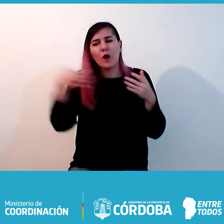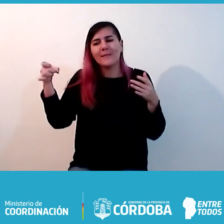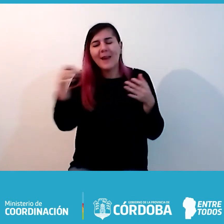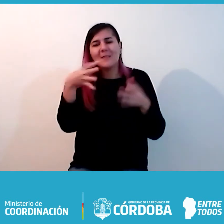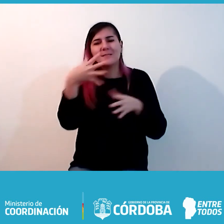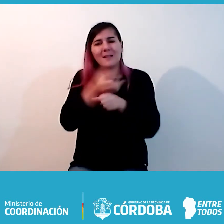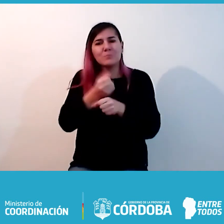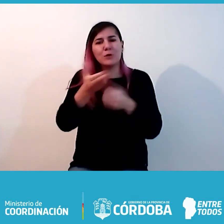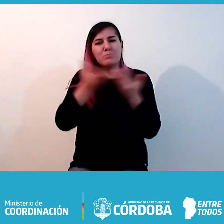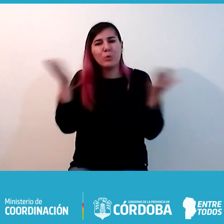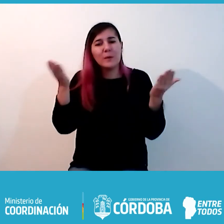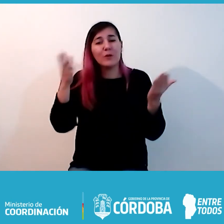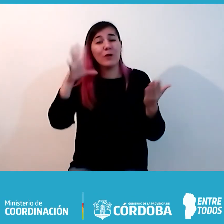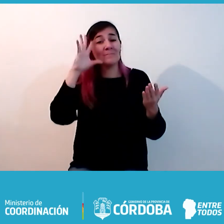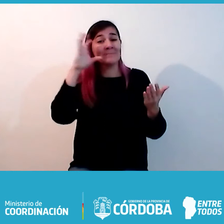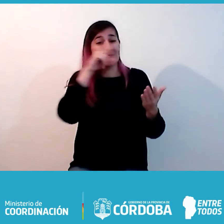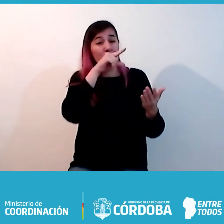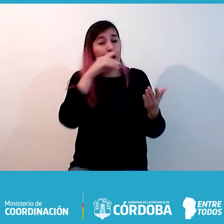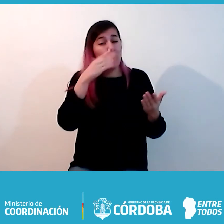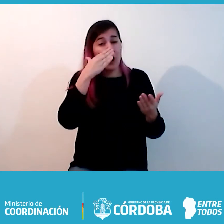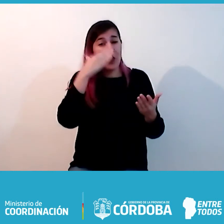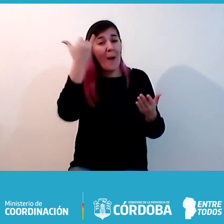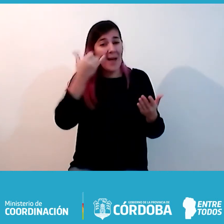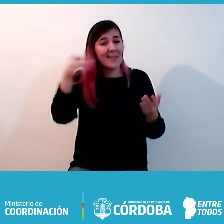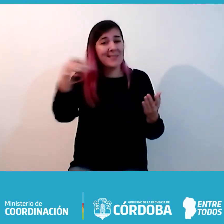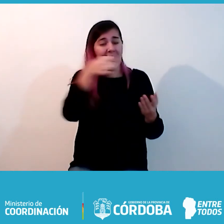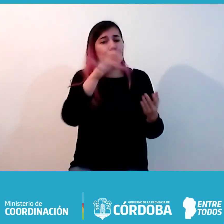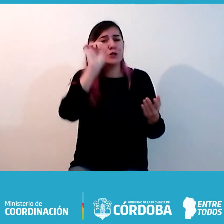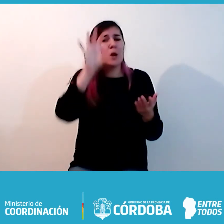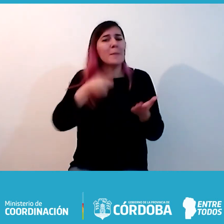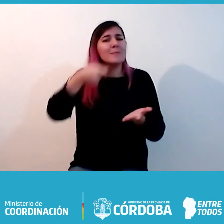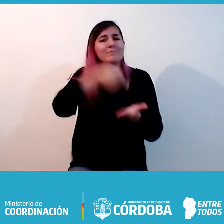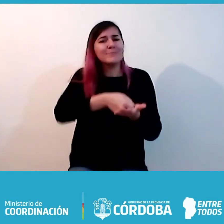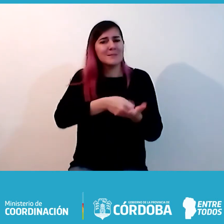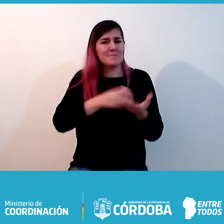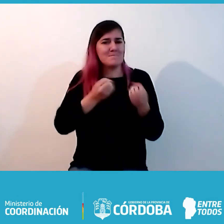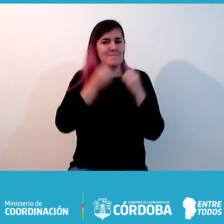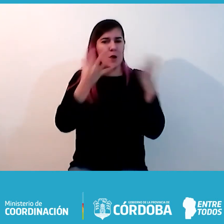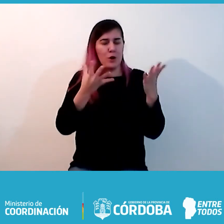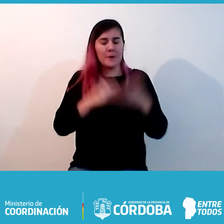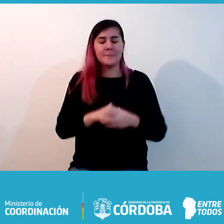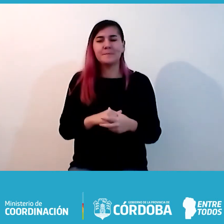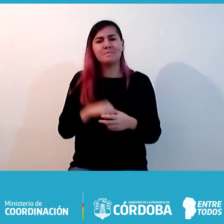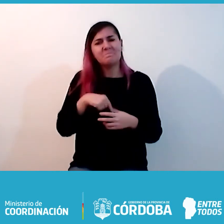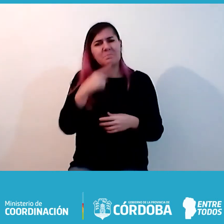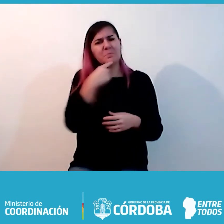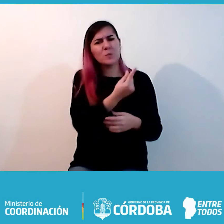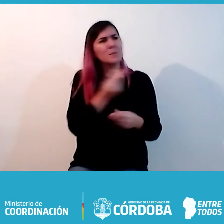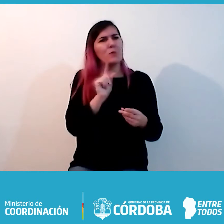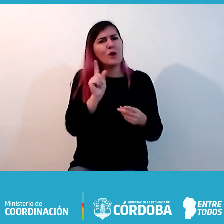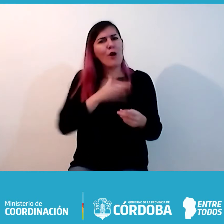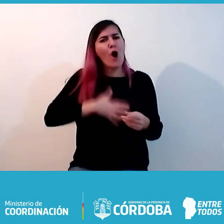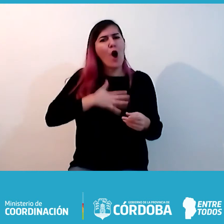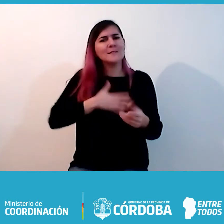público. Aclara que en Córdoba ya existe la traza del tren, solo habría que invertir para acondicionarlo. Por lo que se pregunta por qué no pueden gozar de